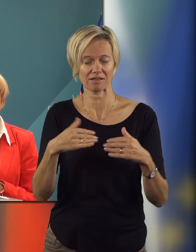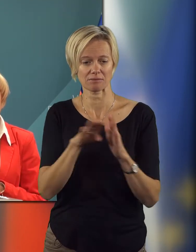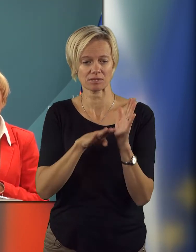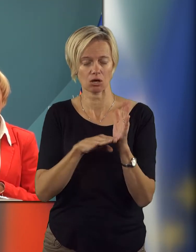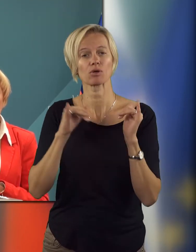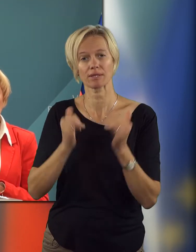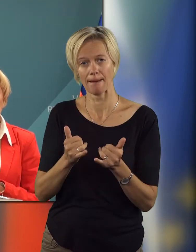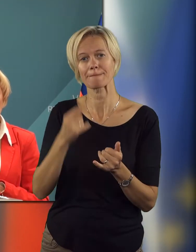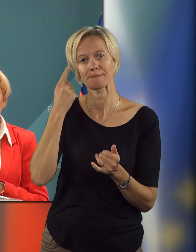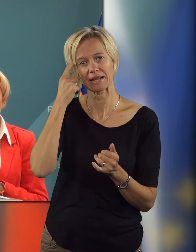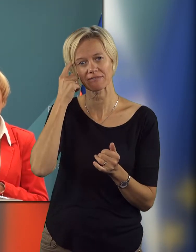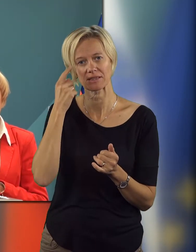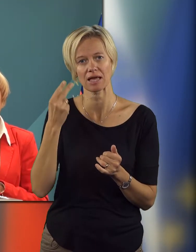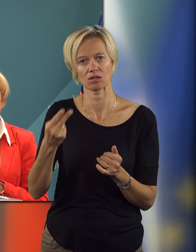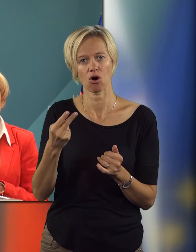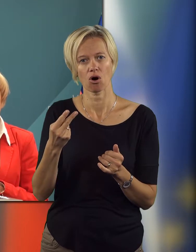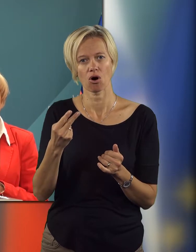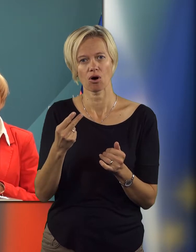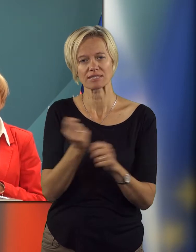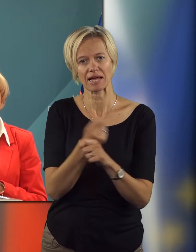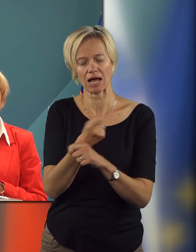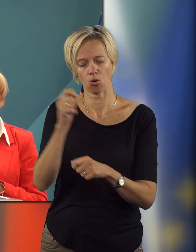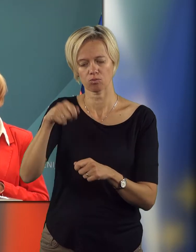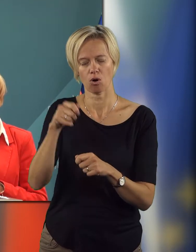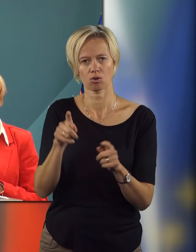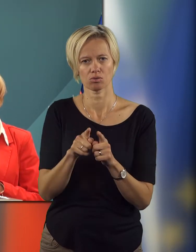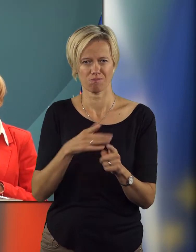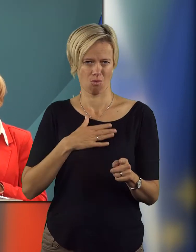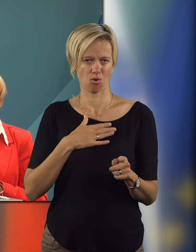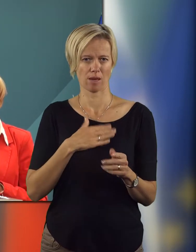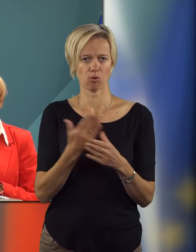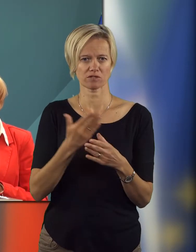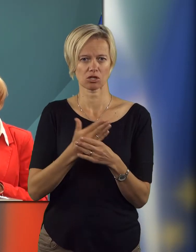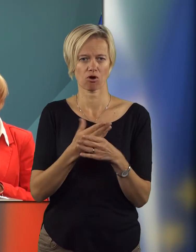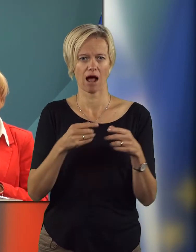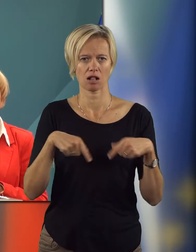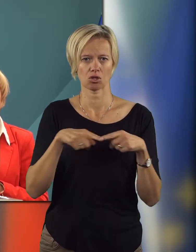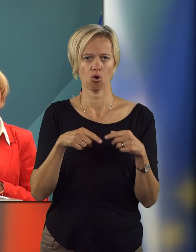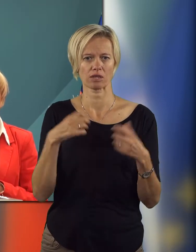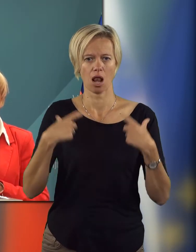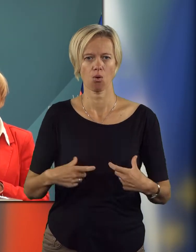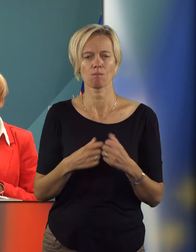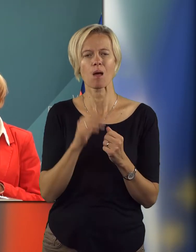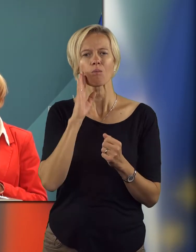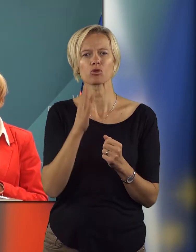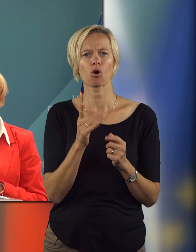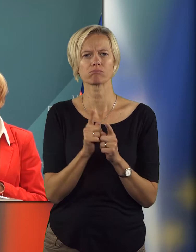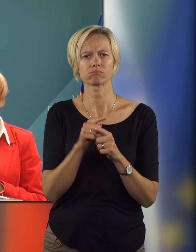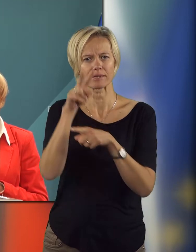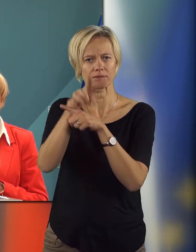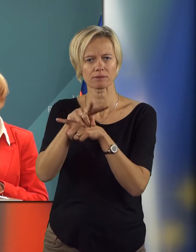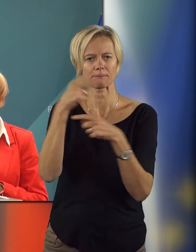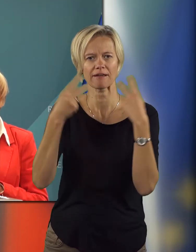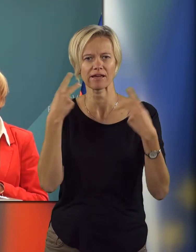je predvideno, kot sem že dejala, sanacijski odbor kot moje posvetovalno telo, ki bo preverjalo